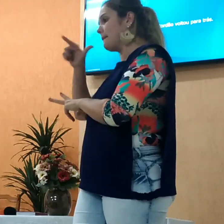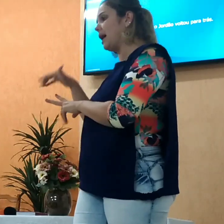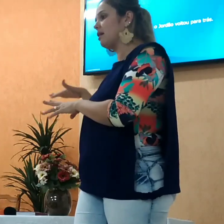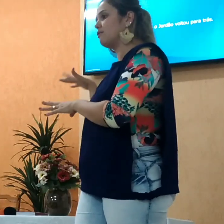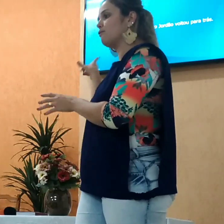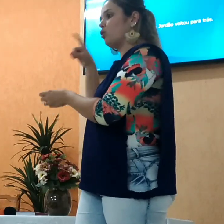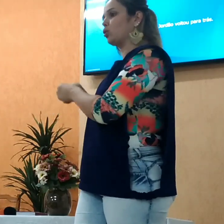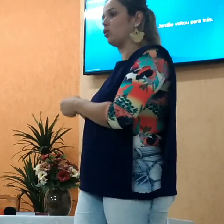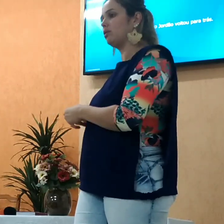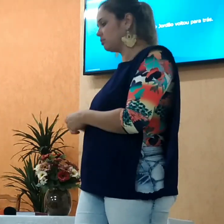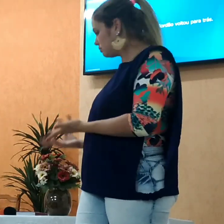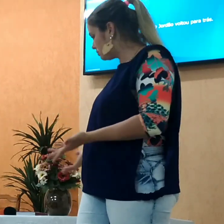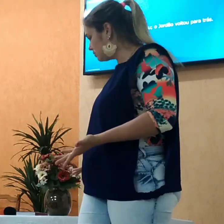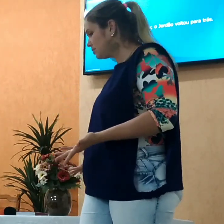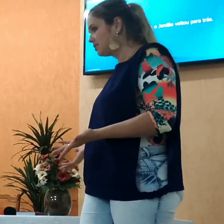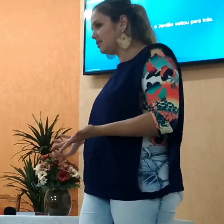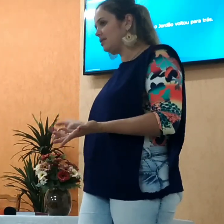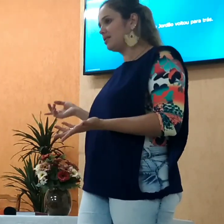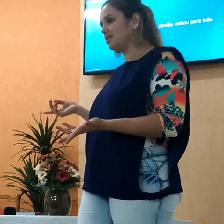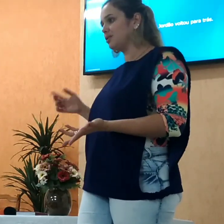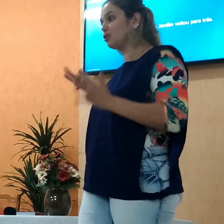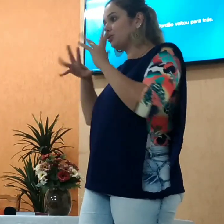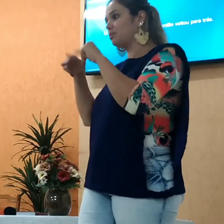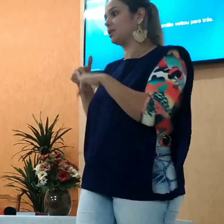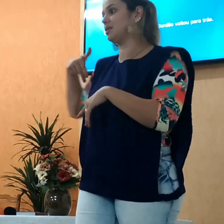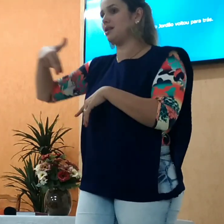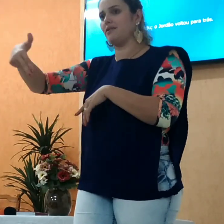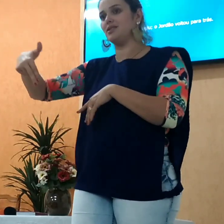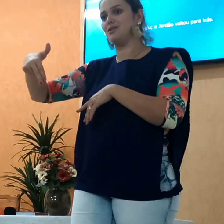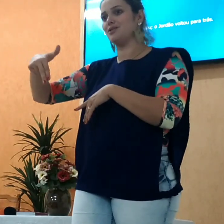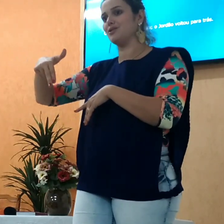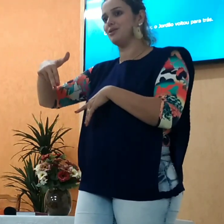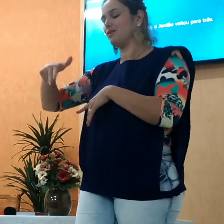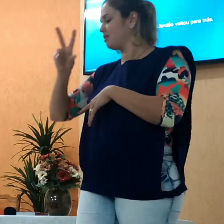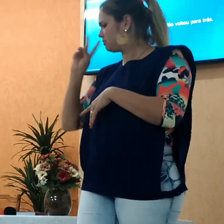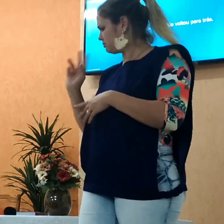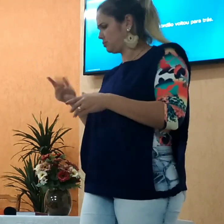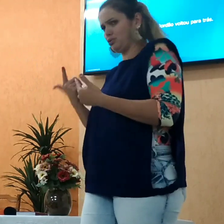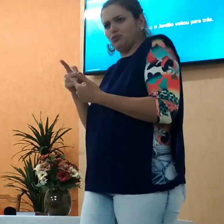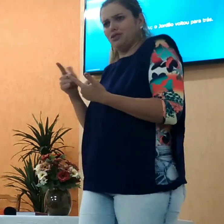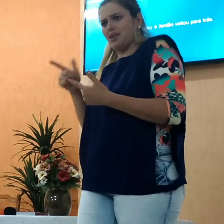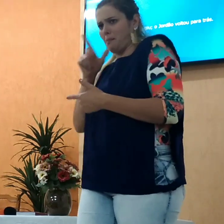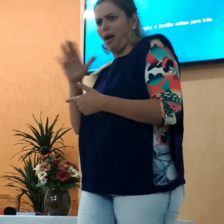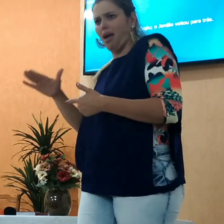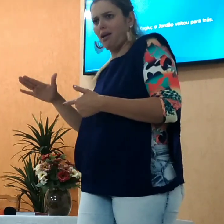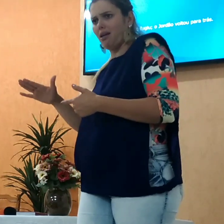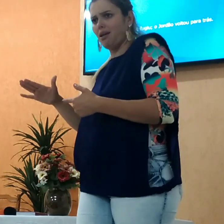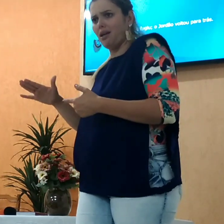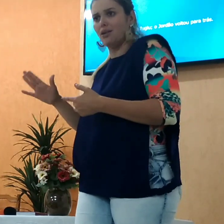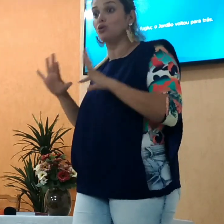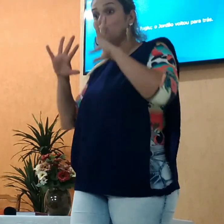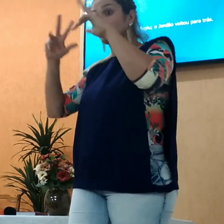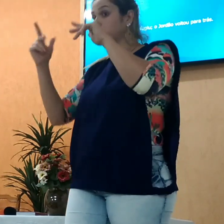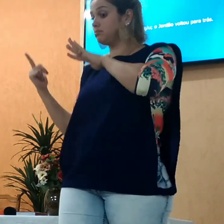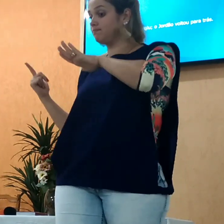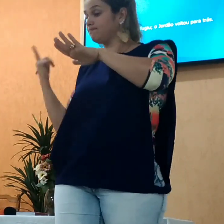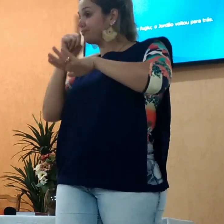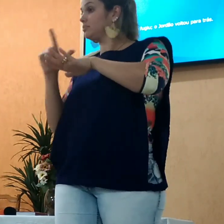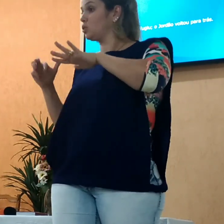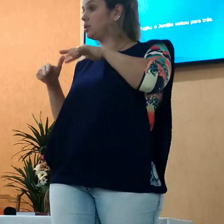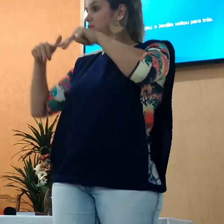praias, porque eles não creram em Deus. Mas Israel já estava do outro lado, são e salvo. O